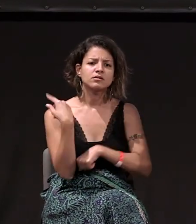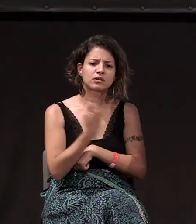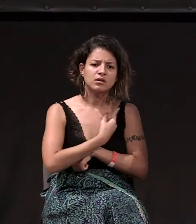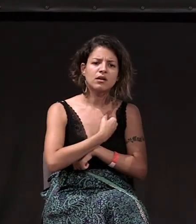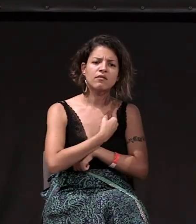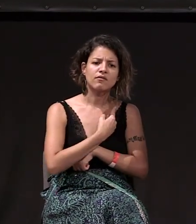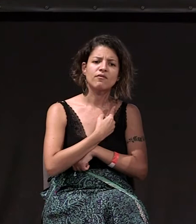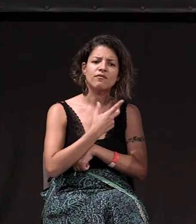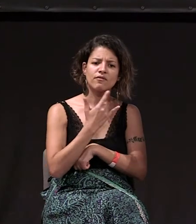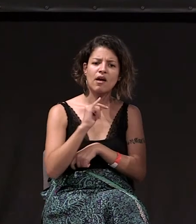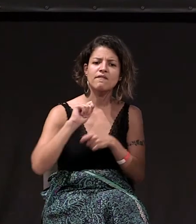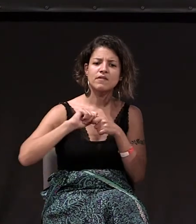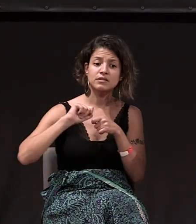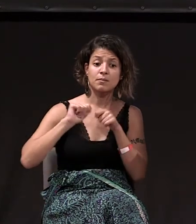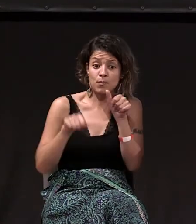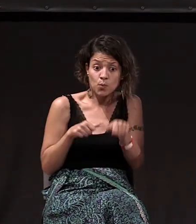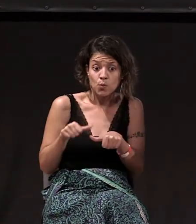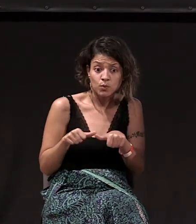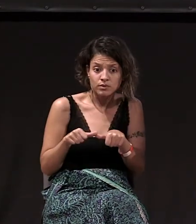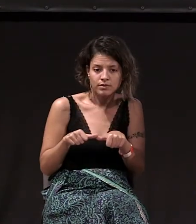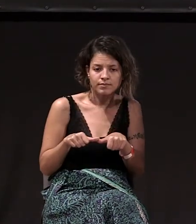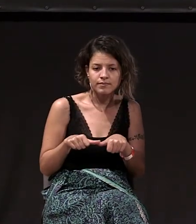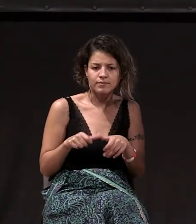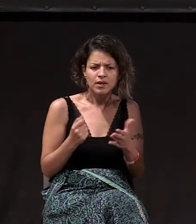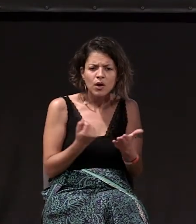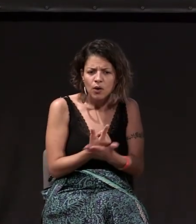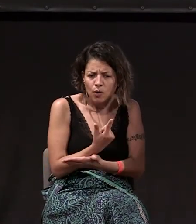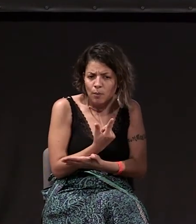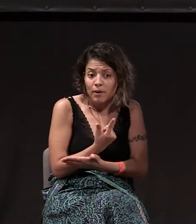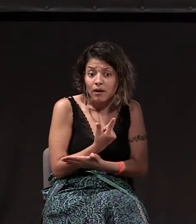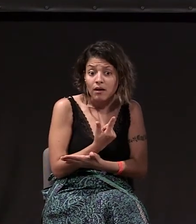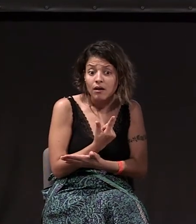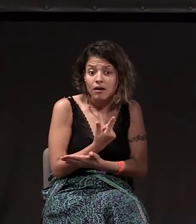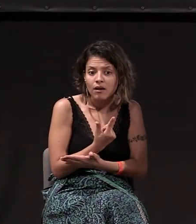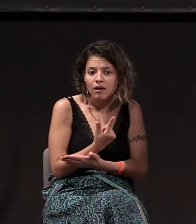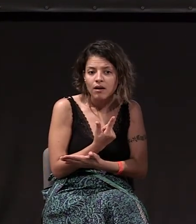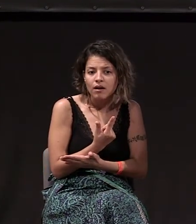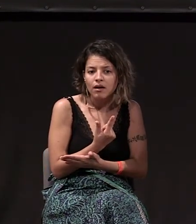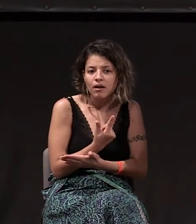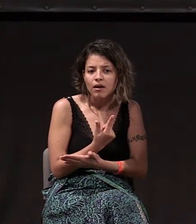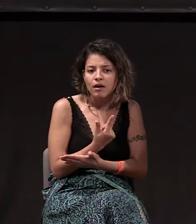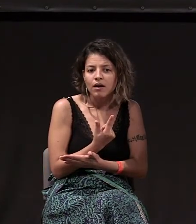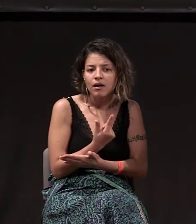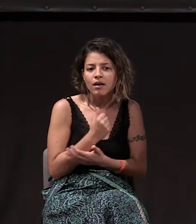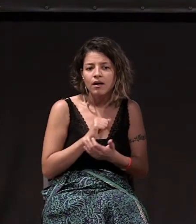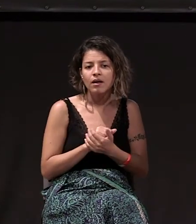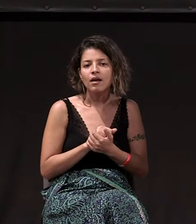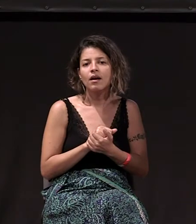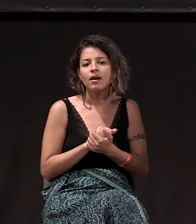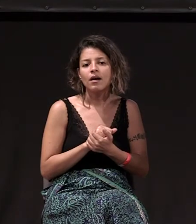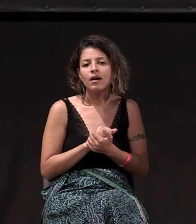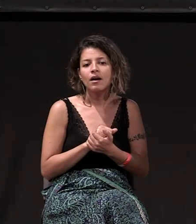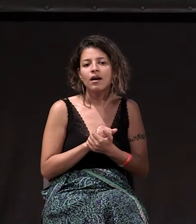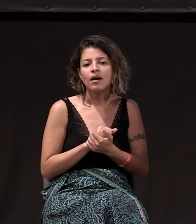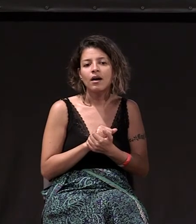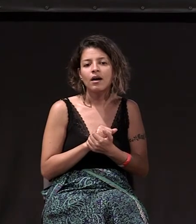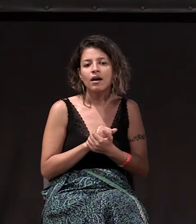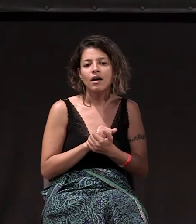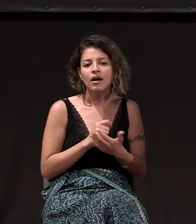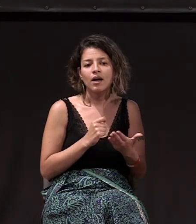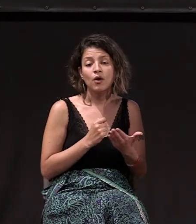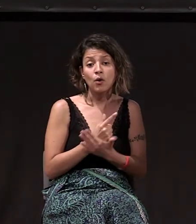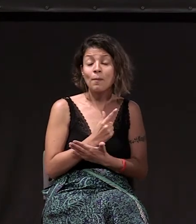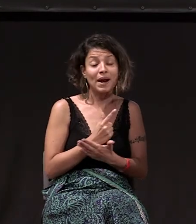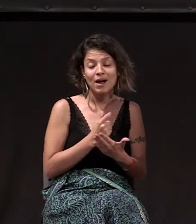essa mudança, desde que a gente vai comprar um presente e a vendedora te diz assim, é menino ou menina? Eu